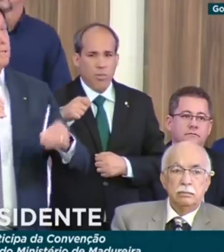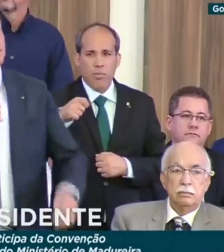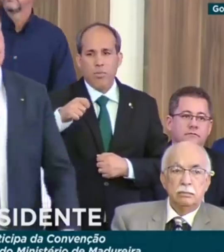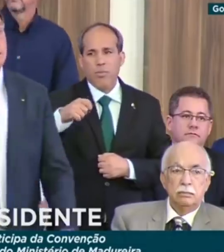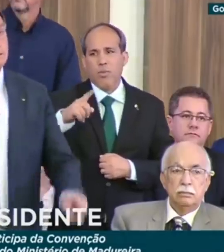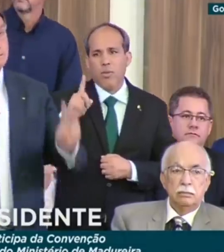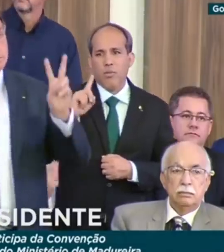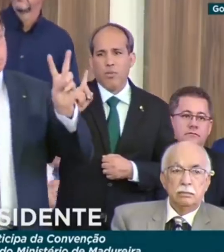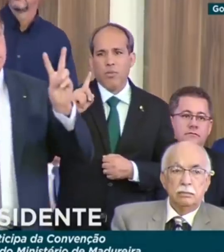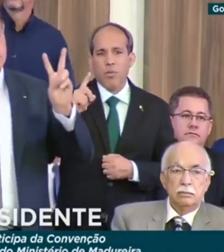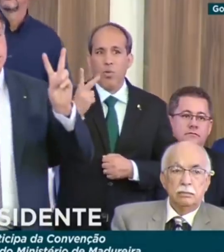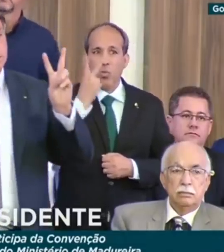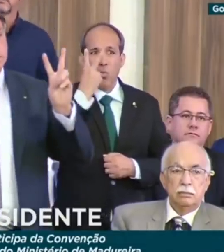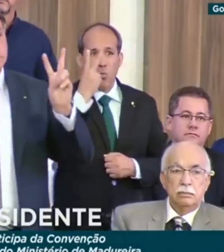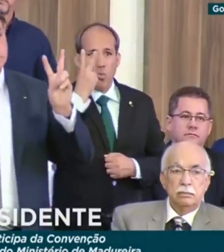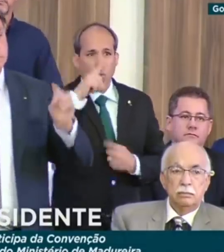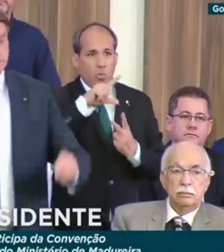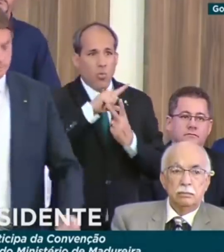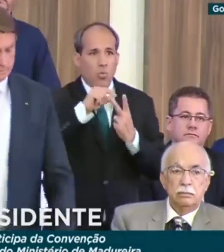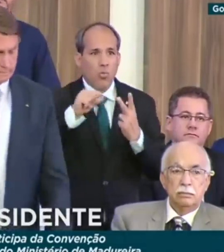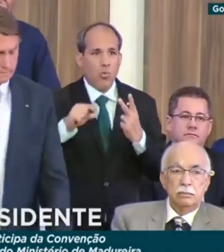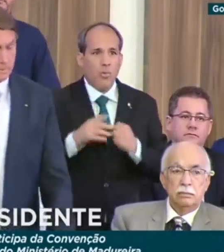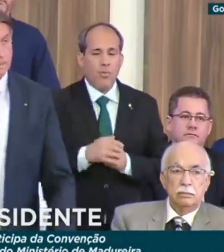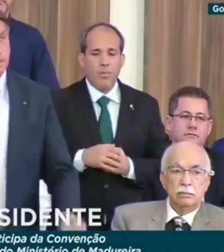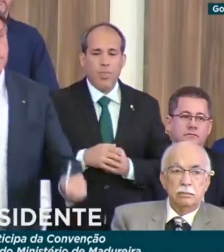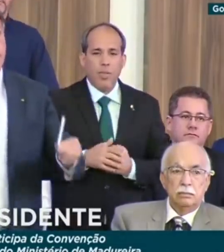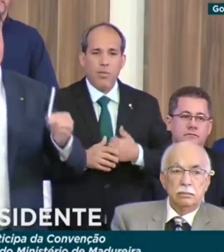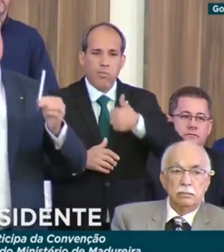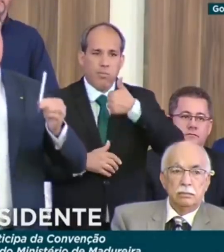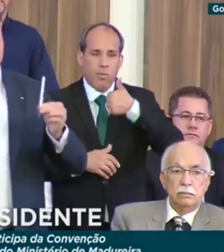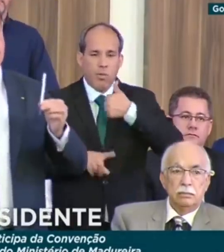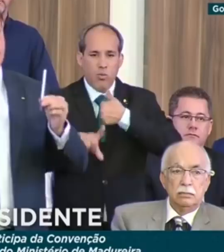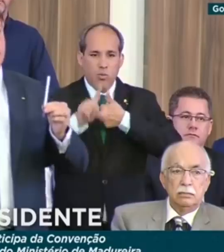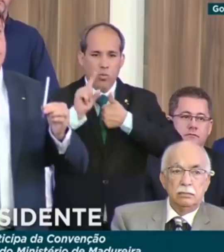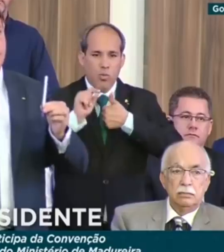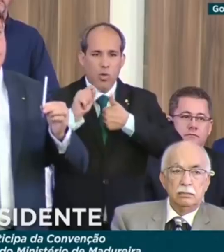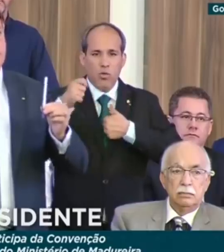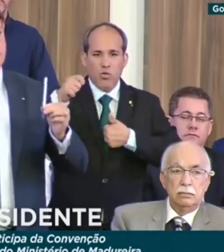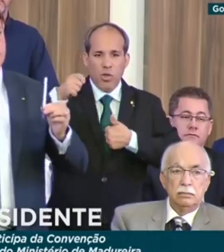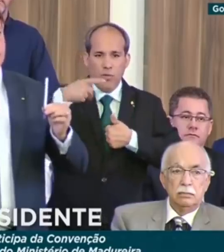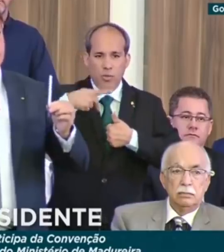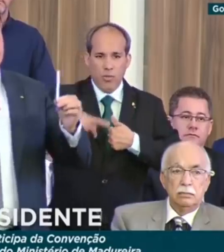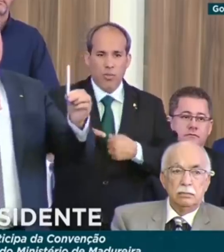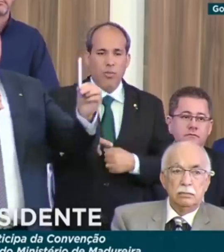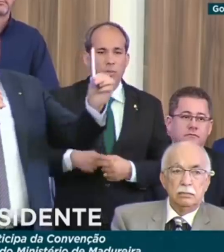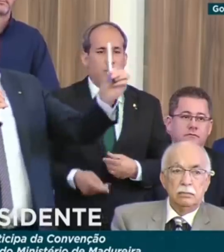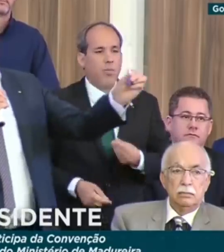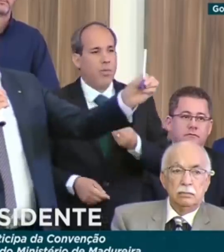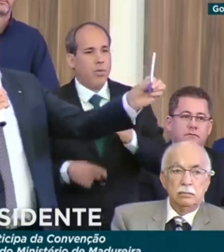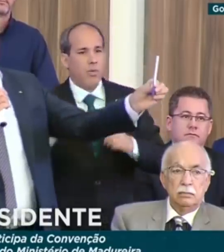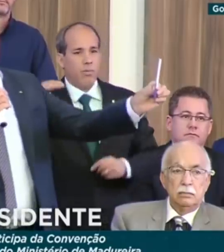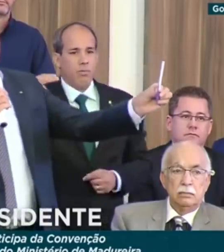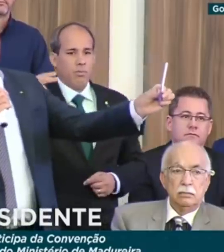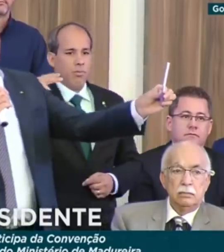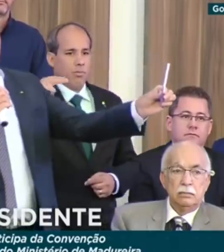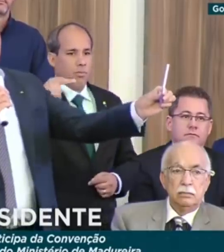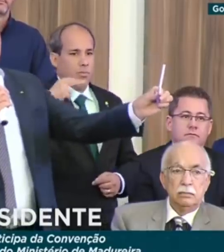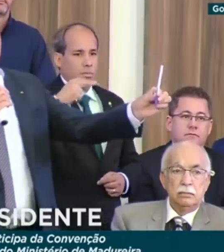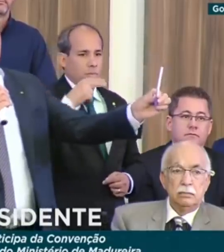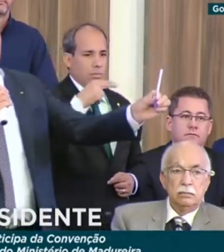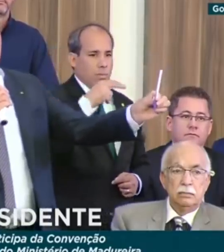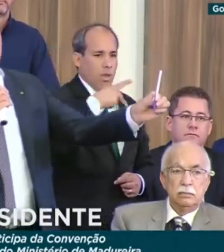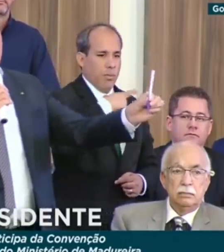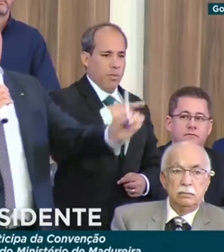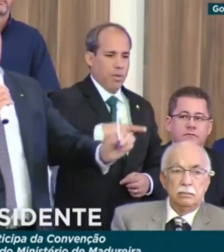melhor, 2 alternativas. Pegar as chaves da presidência, me dirigir ao presidente do